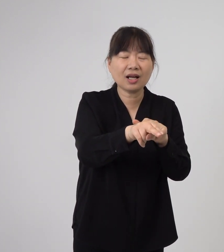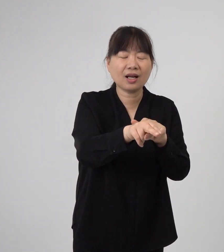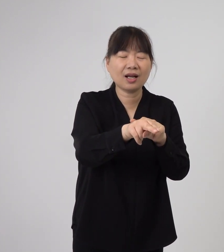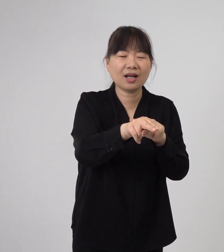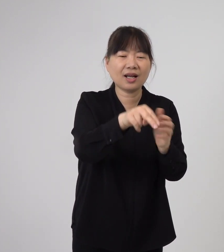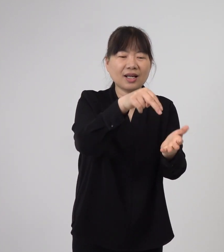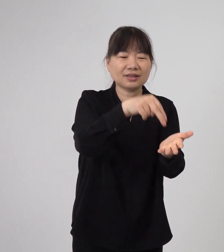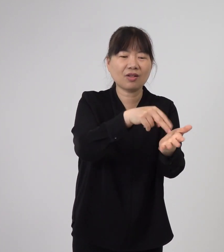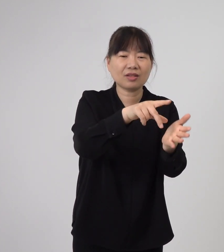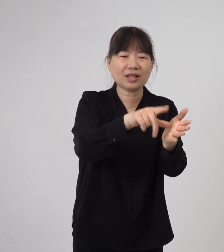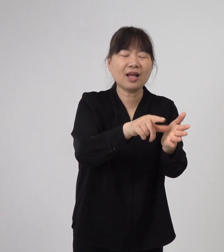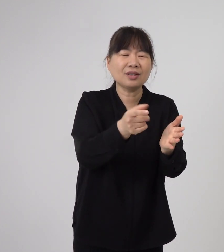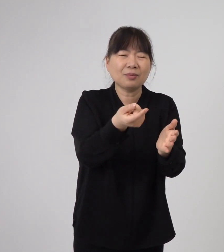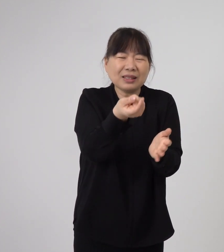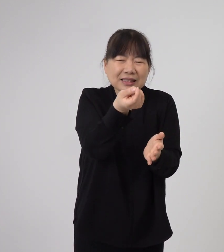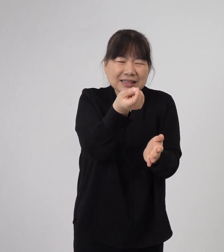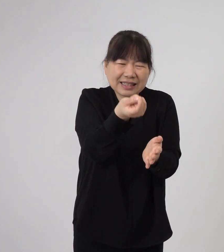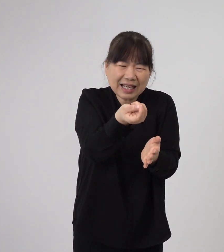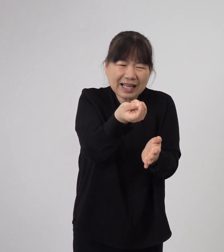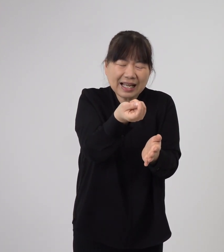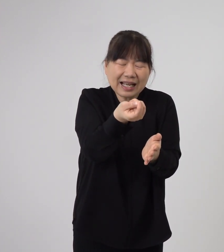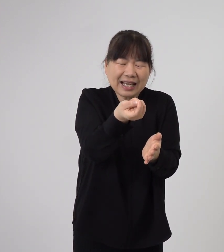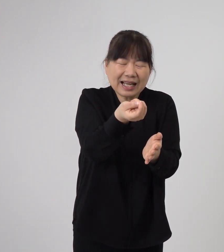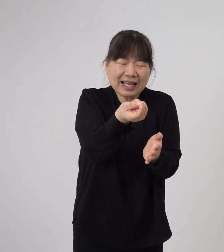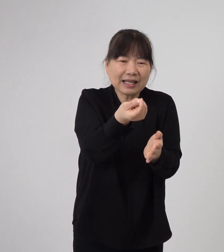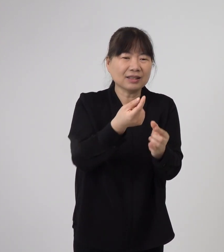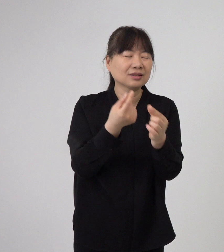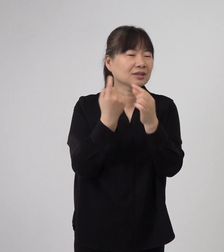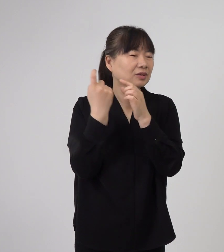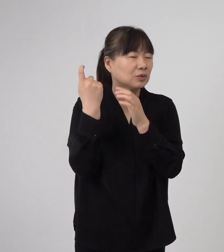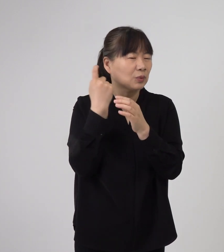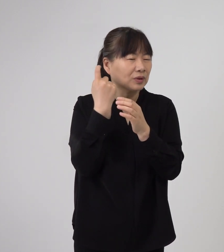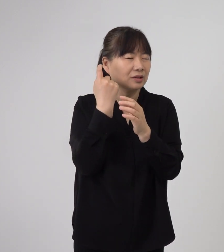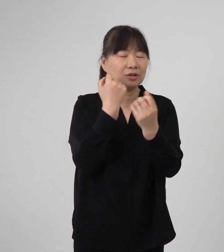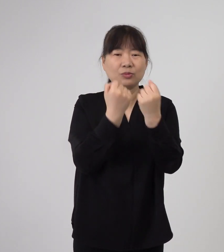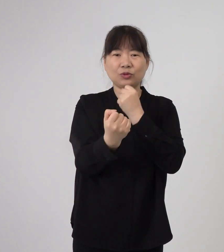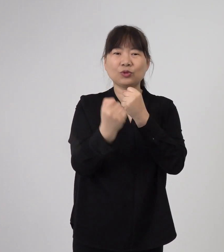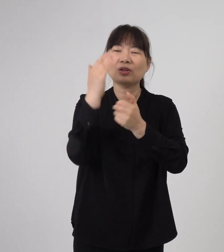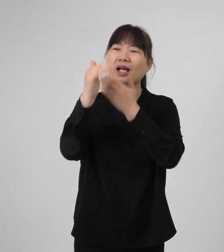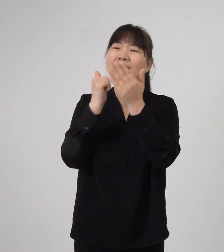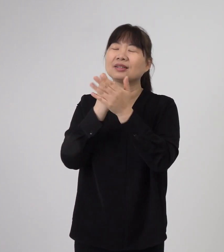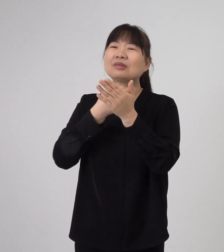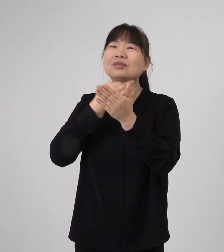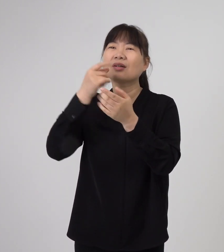가운데 임하시는 하나님의 음성을 듣게 돼요.